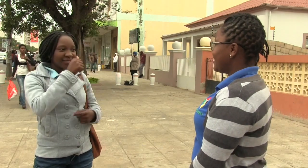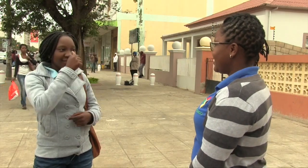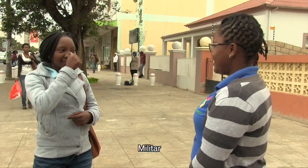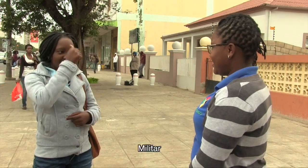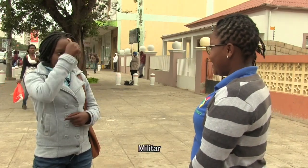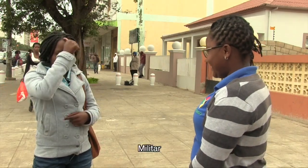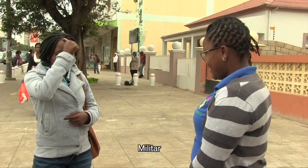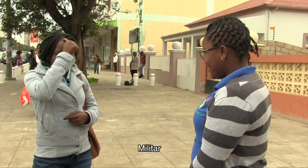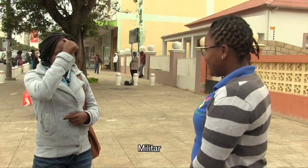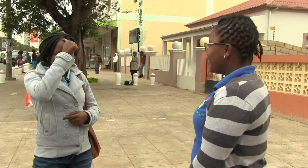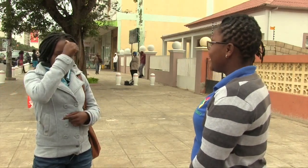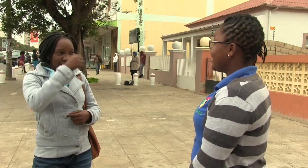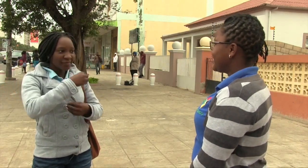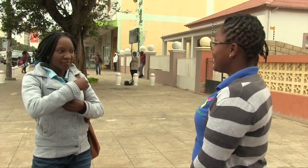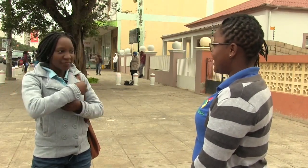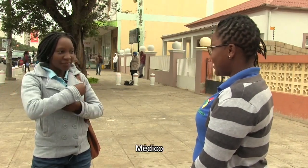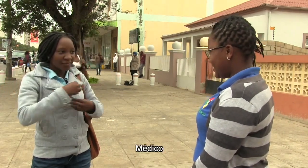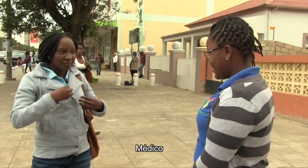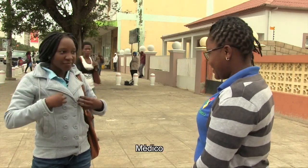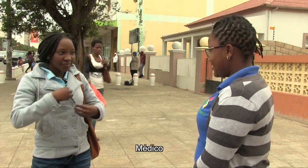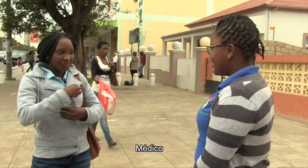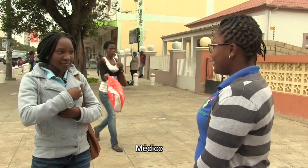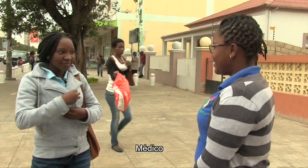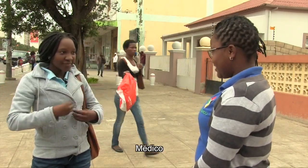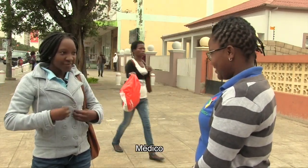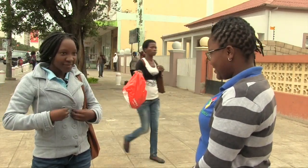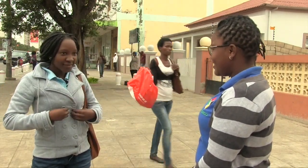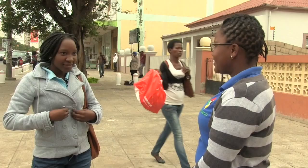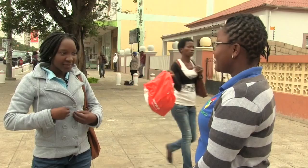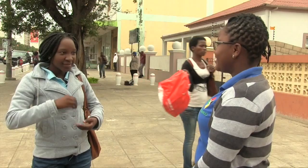Militar Médico